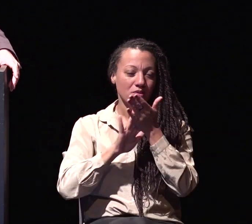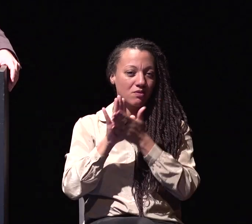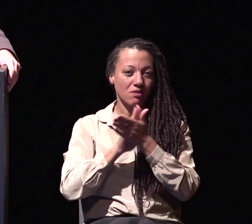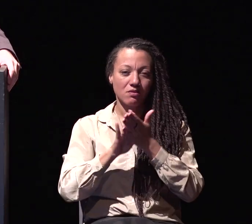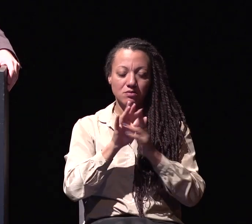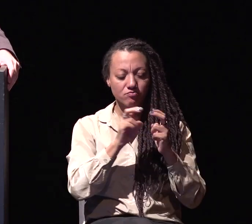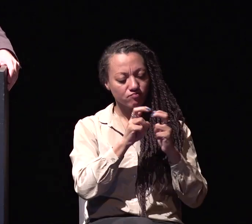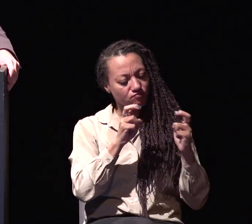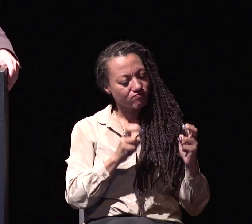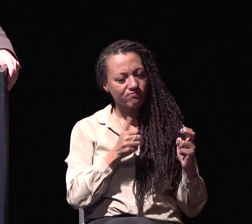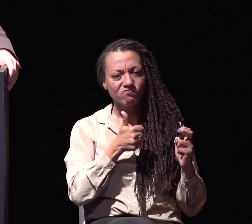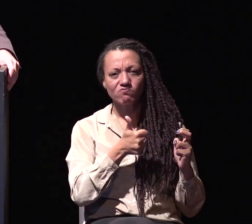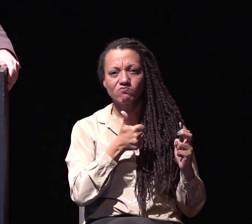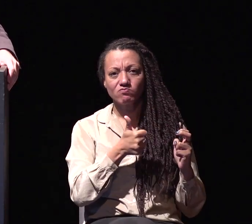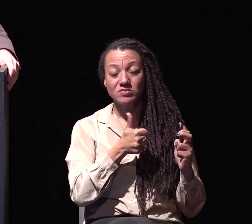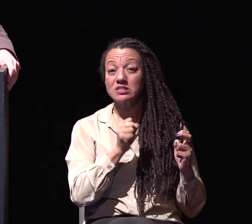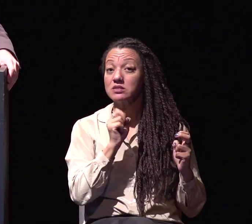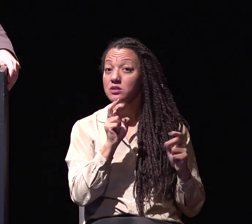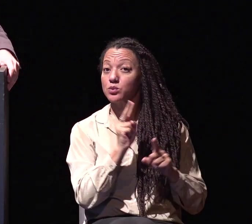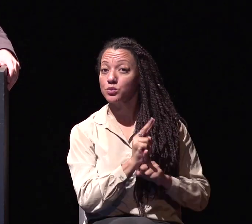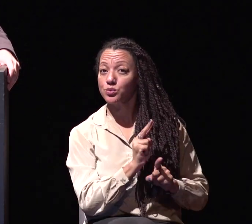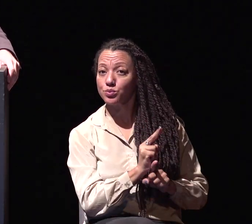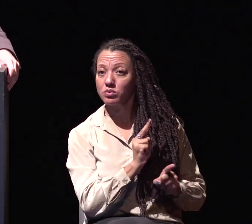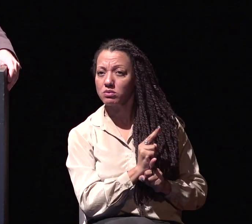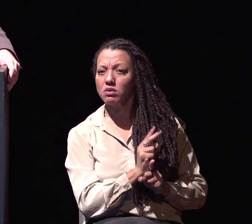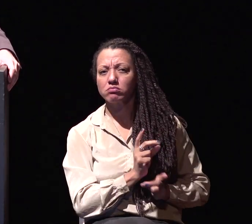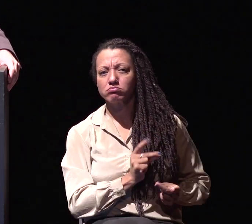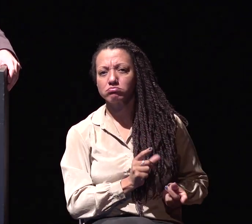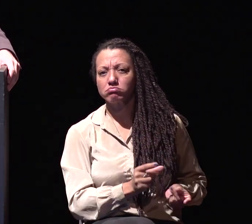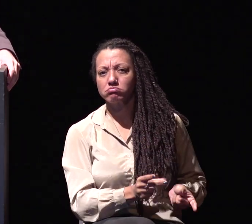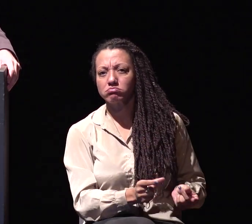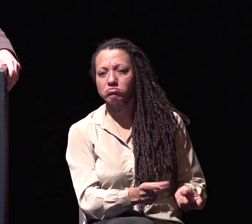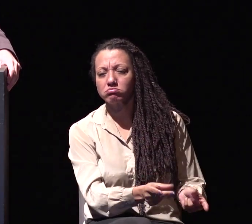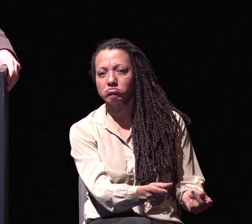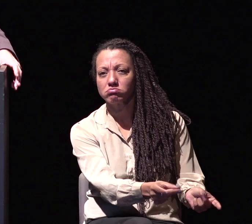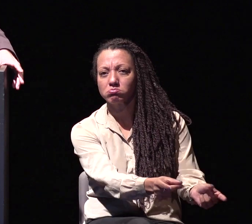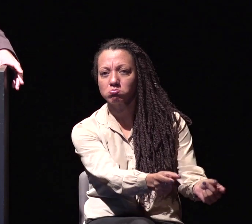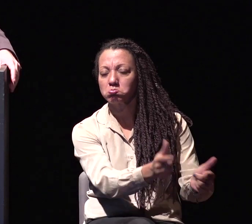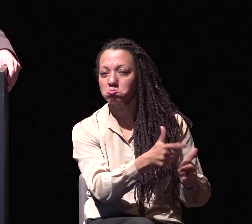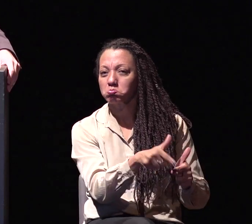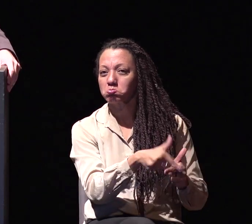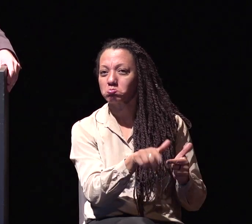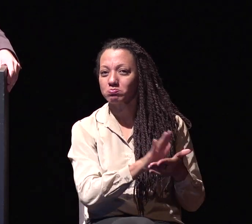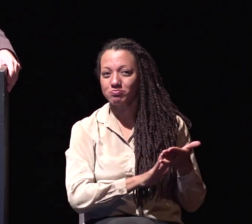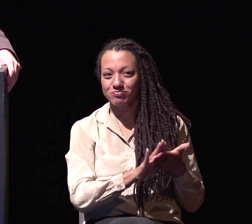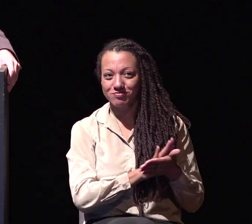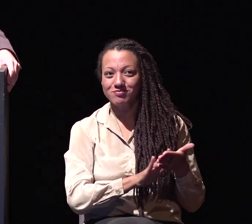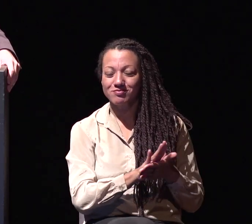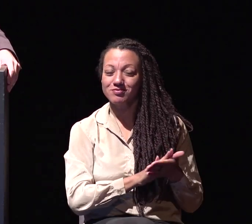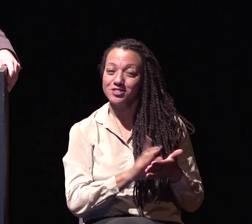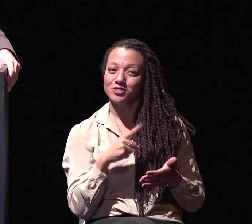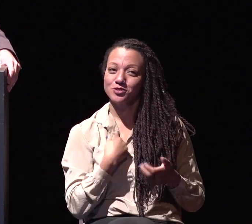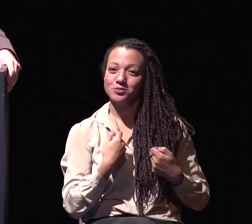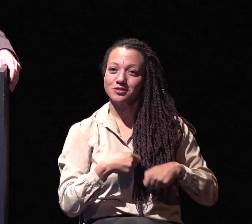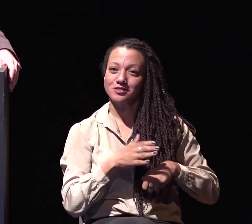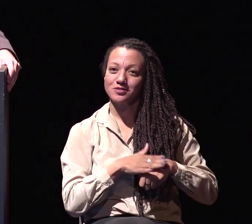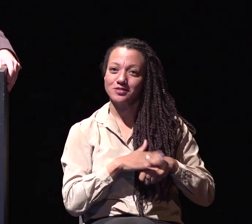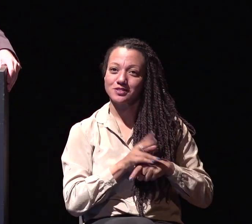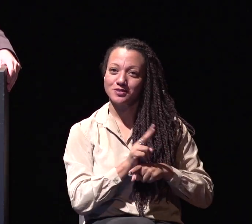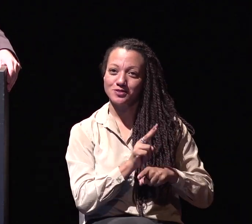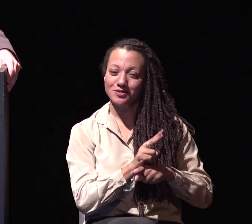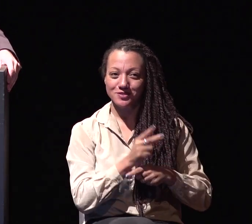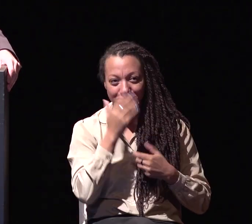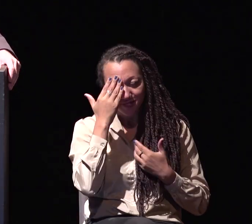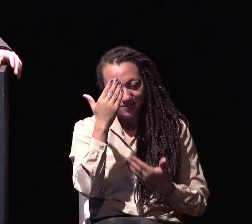prédio está muito bem, e se ele for cuidado, ele vai ter vida eterna, sem nenhum problema, que eu acho que é isso que a gente tem que fazer. Então é